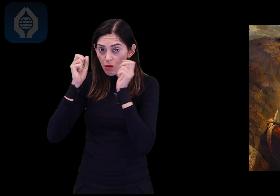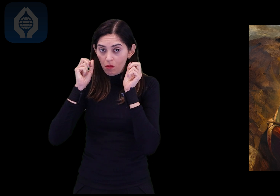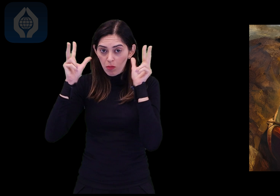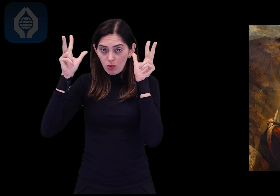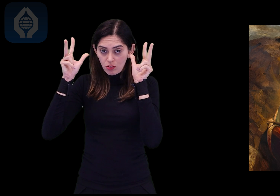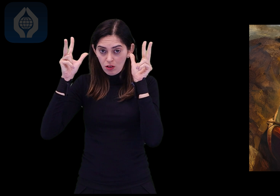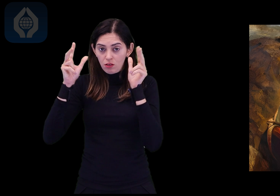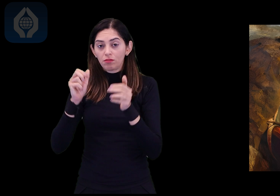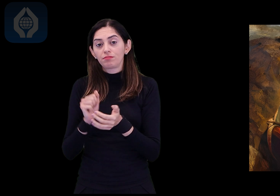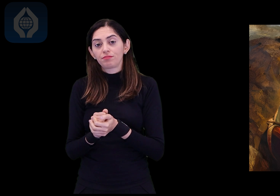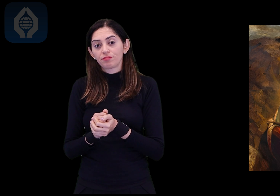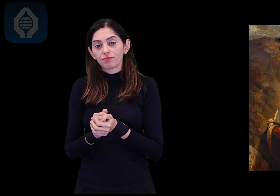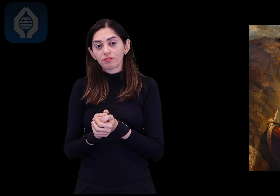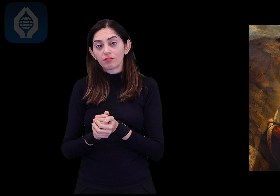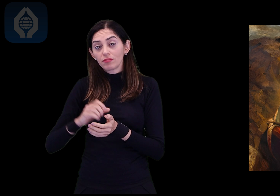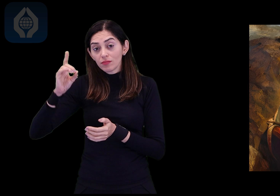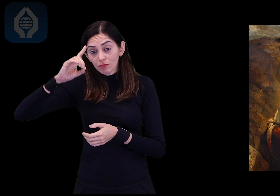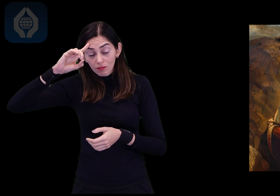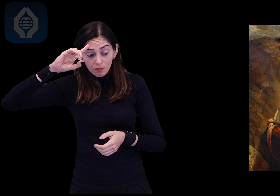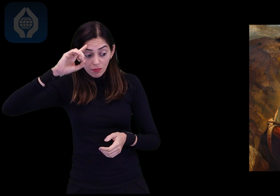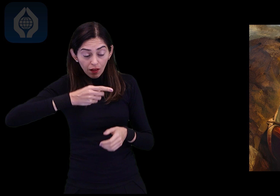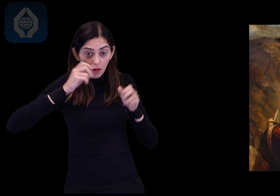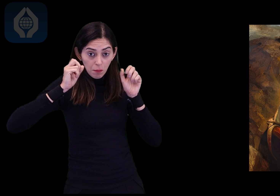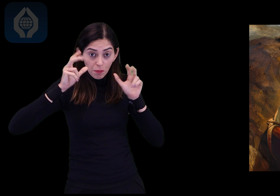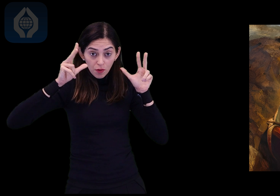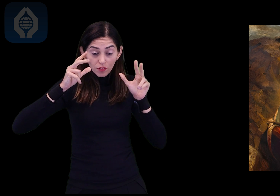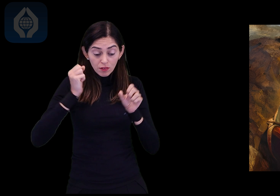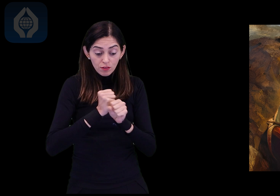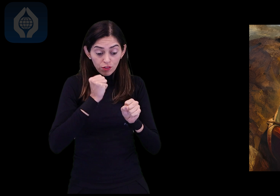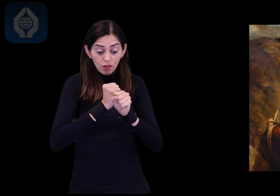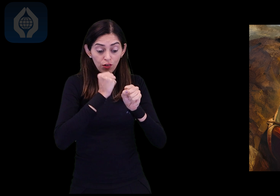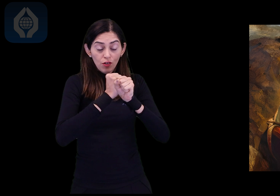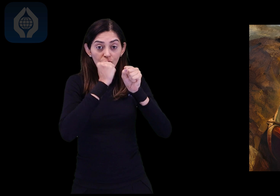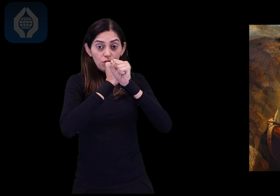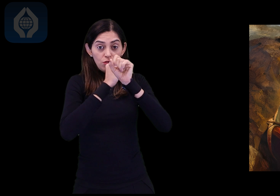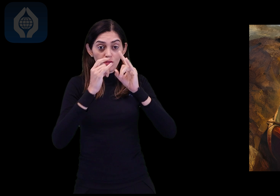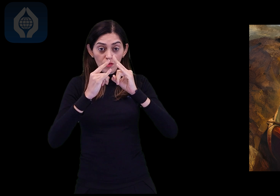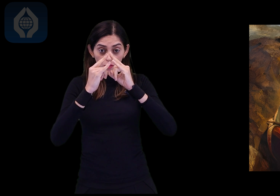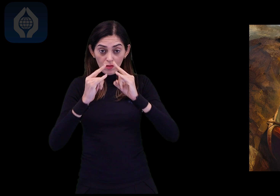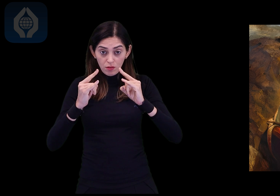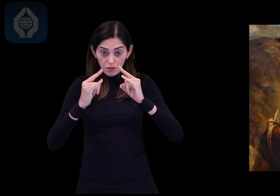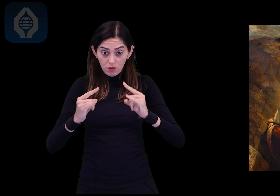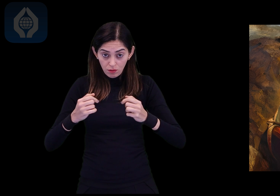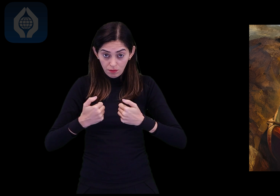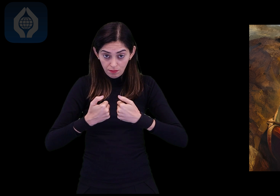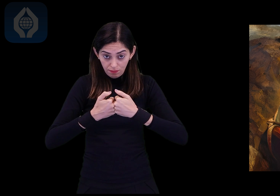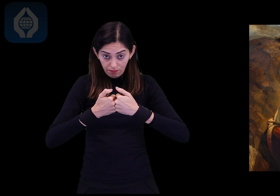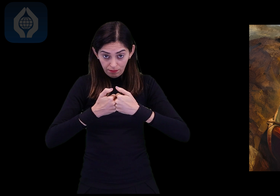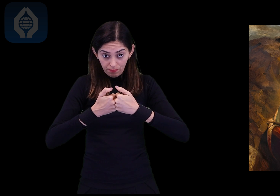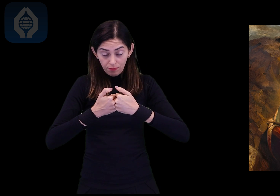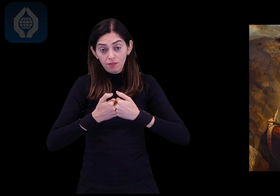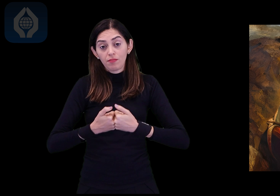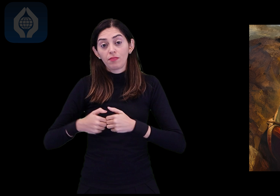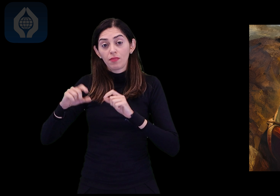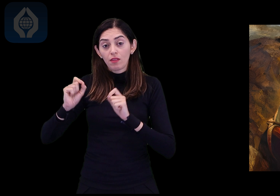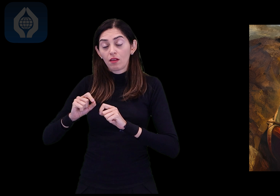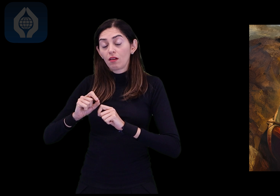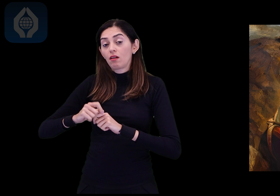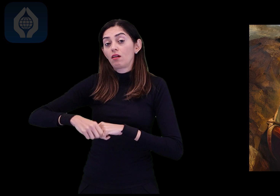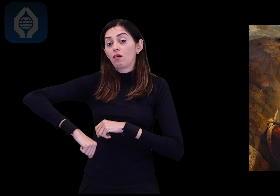D. Deus manda Moisés construir o tabernáculo. Quando Moisés chegou ao monte, o Senhor lhe deu os 10 mandamentos escritos